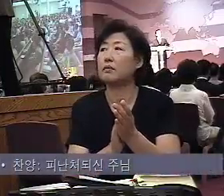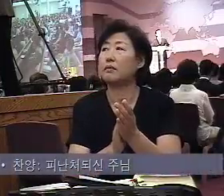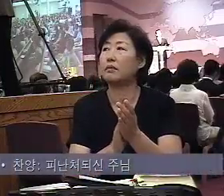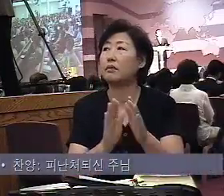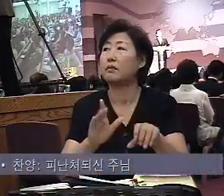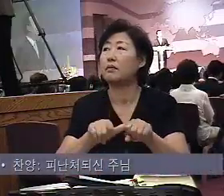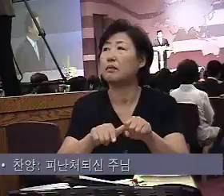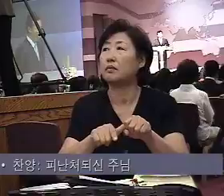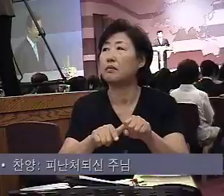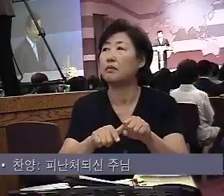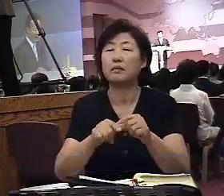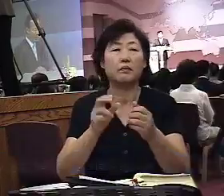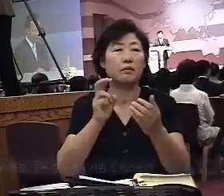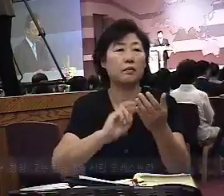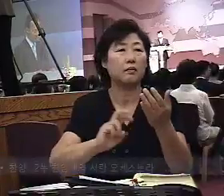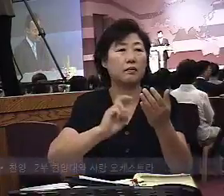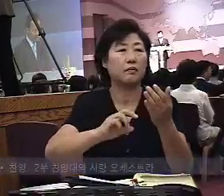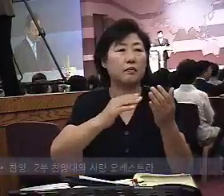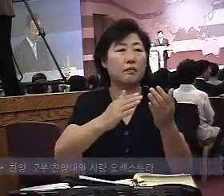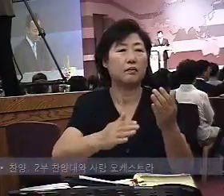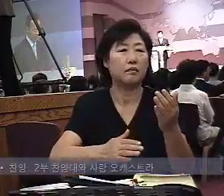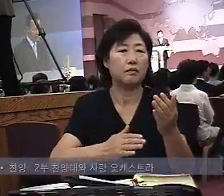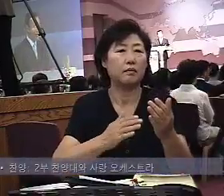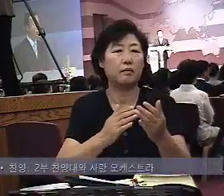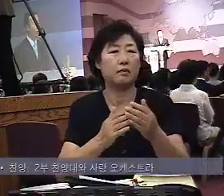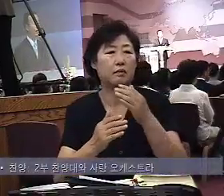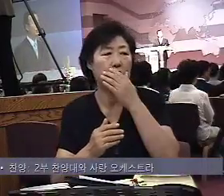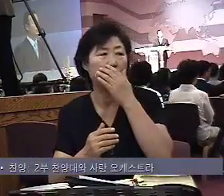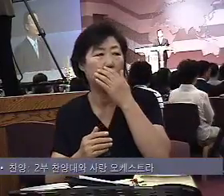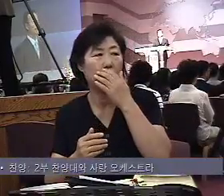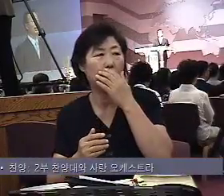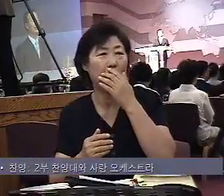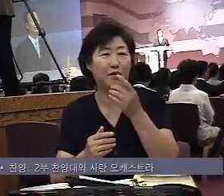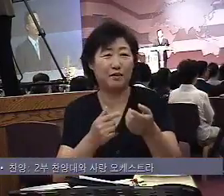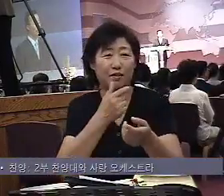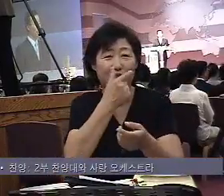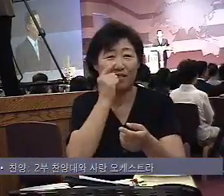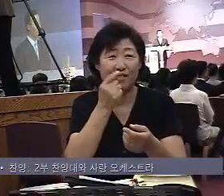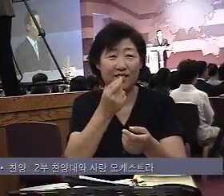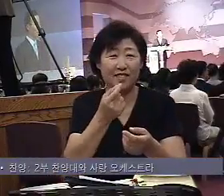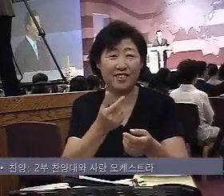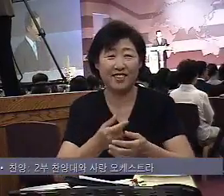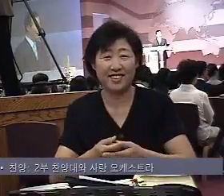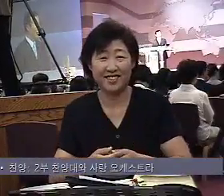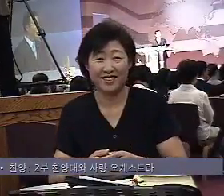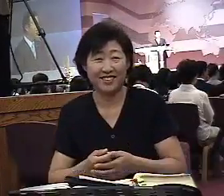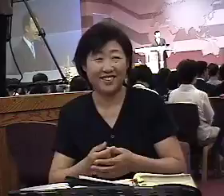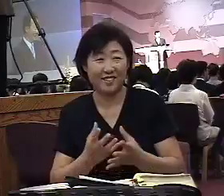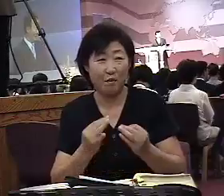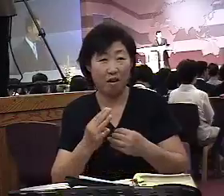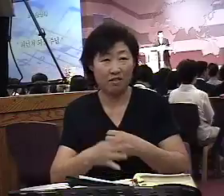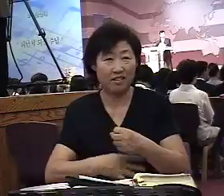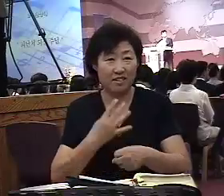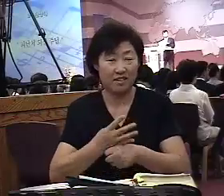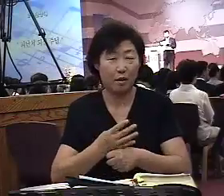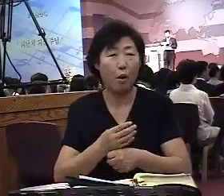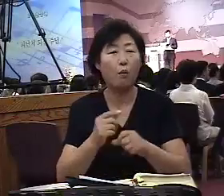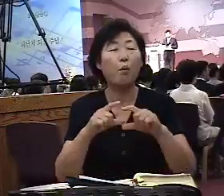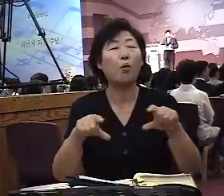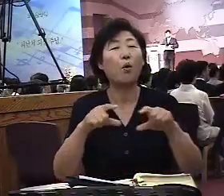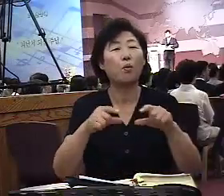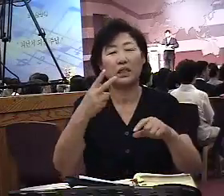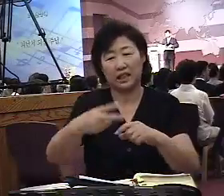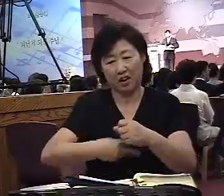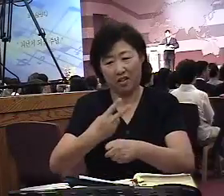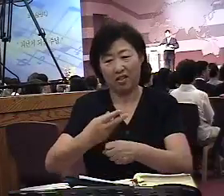이 시간 우리 2부 찬양대와 사랑 오케스트라가 피난처 되신 주님이라는 곡으로 주님을 찬양하겠습니다.